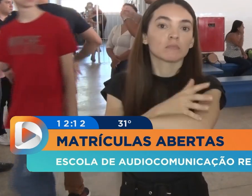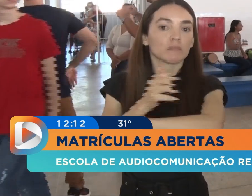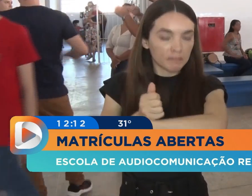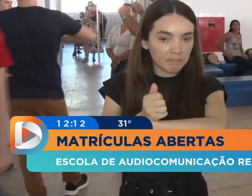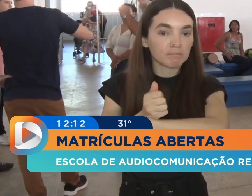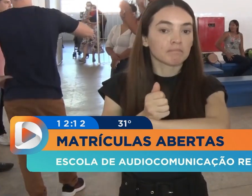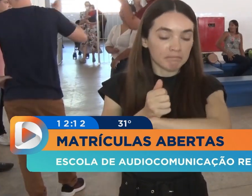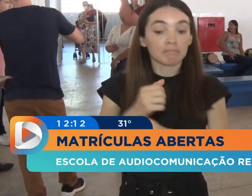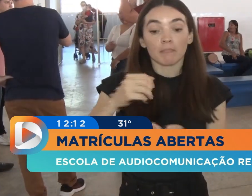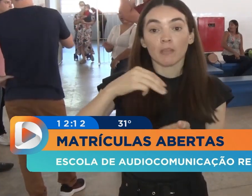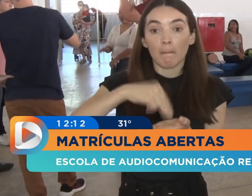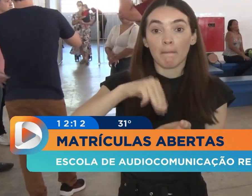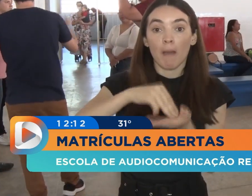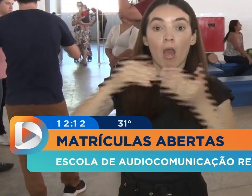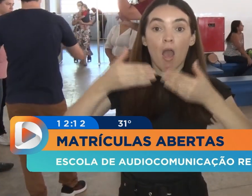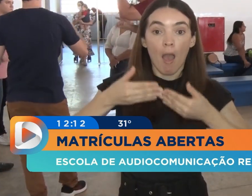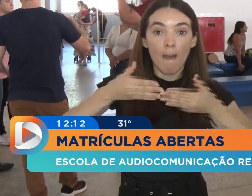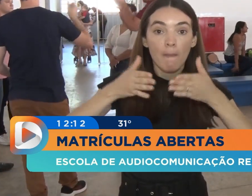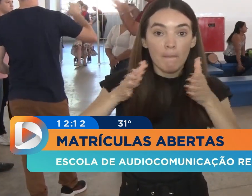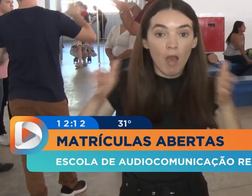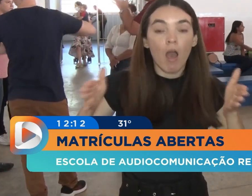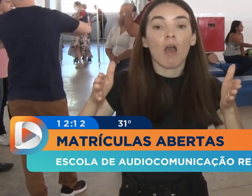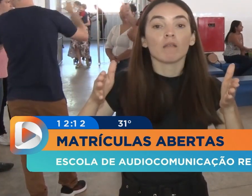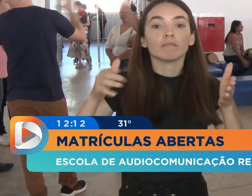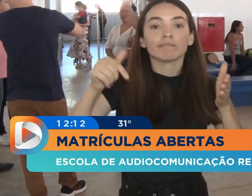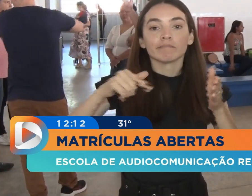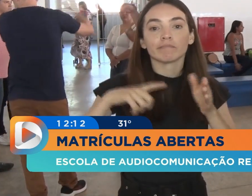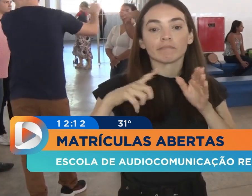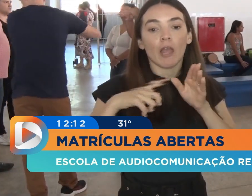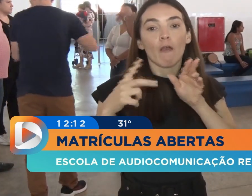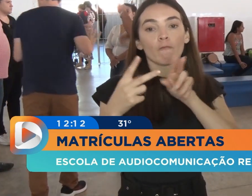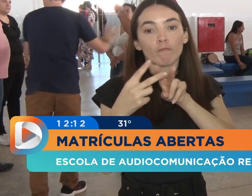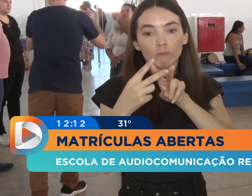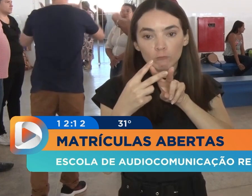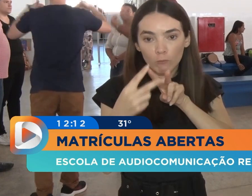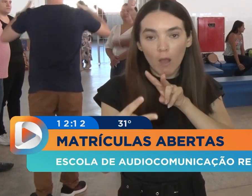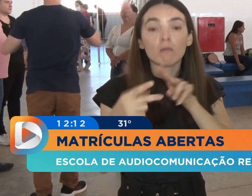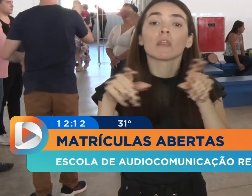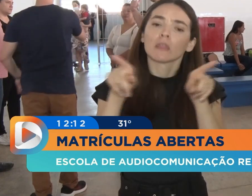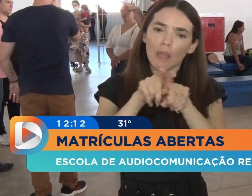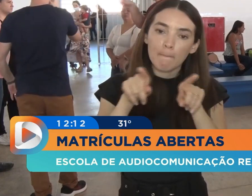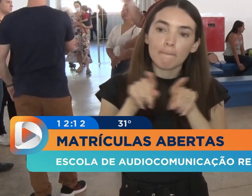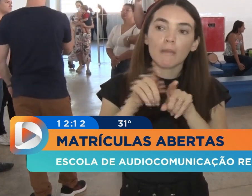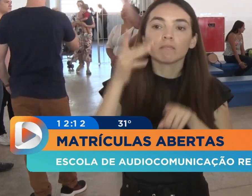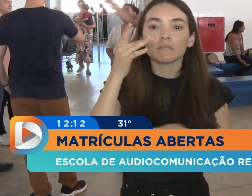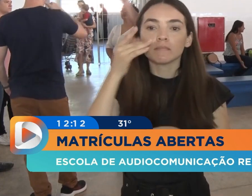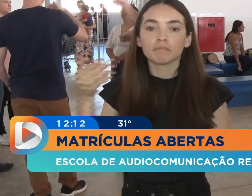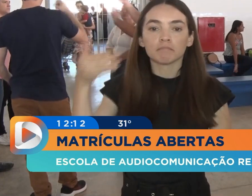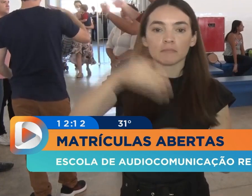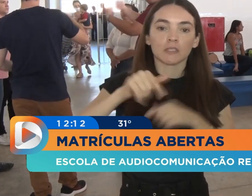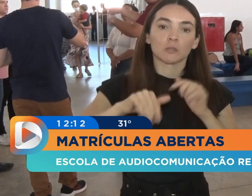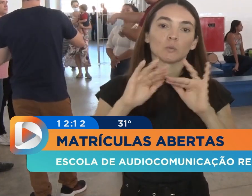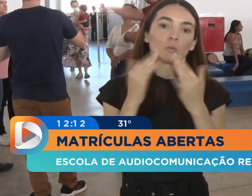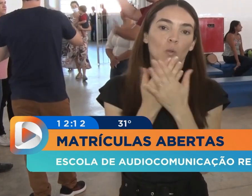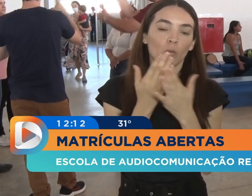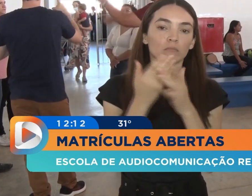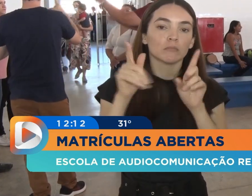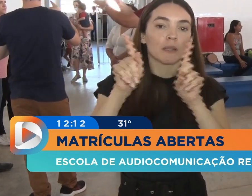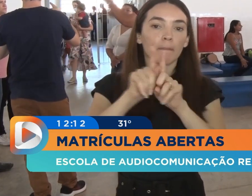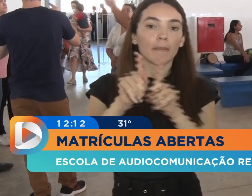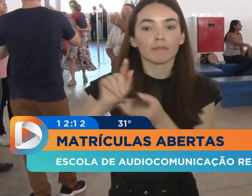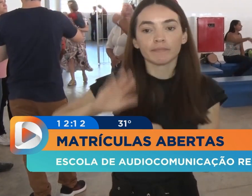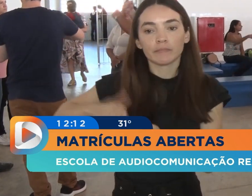nós estamos com as matrículas abertas, as matrículas são online, mas nós realizamos aqui na escola, né, com a ajuda